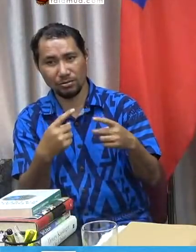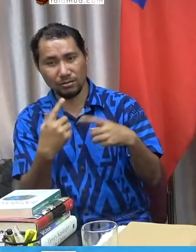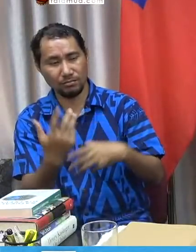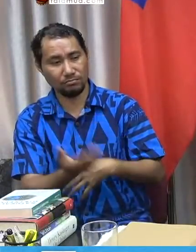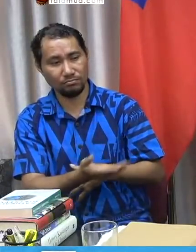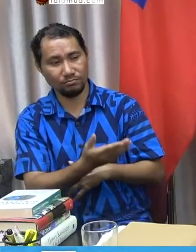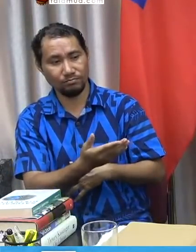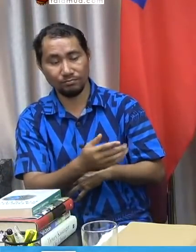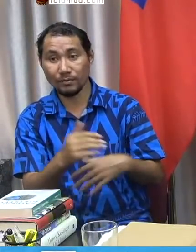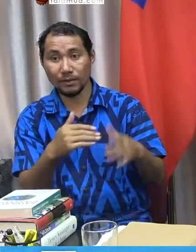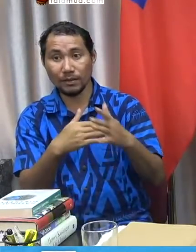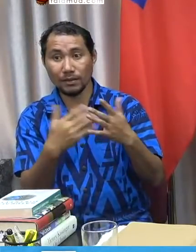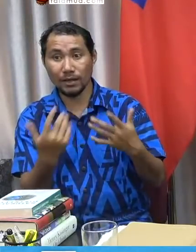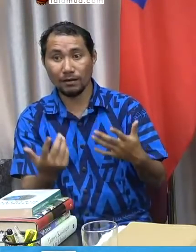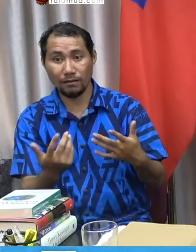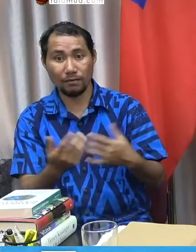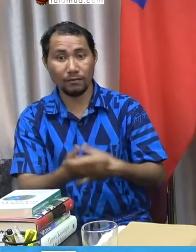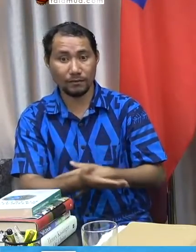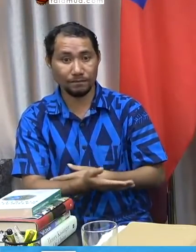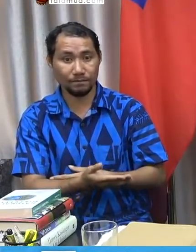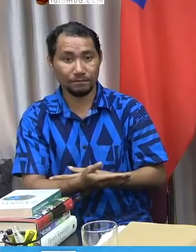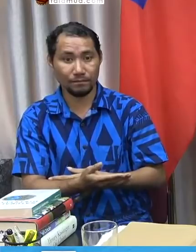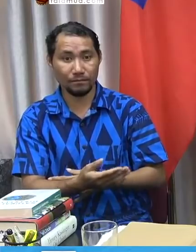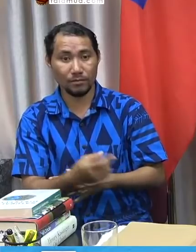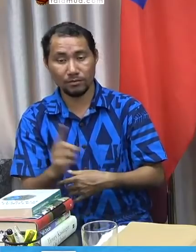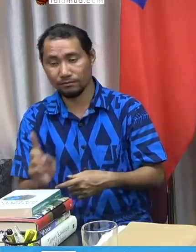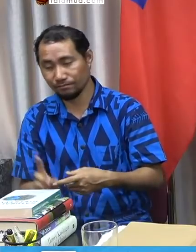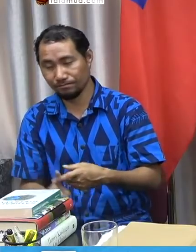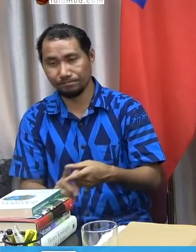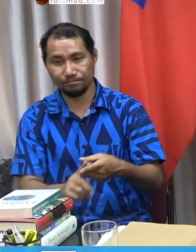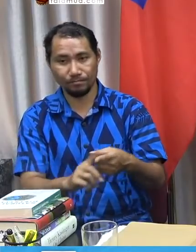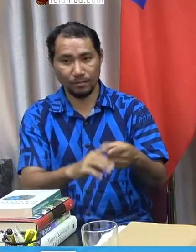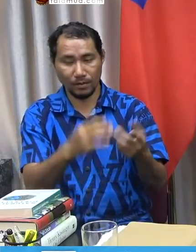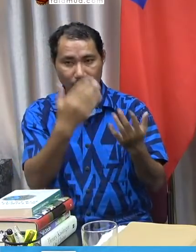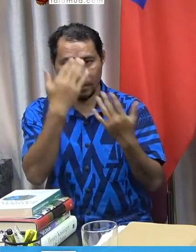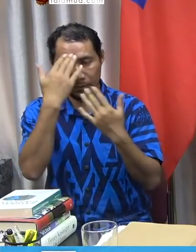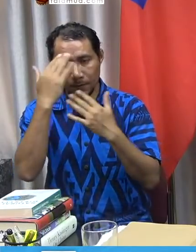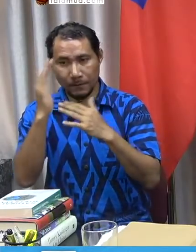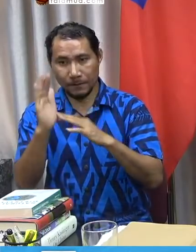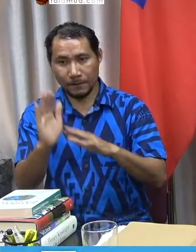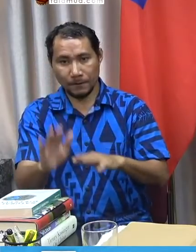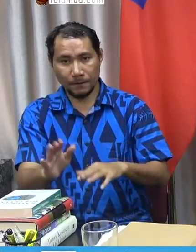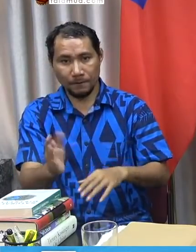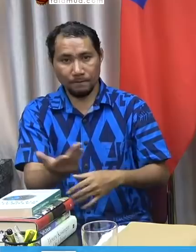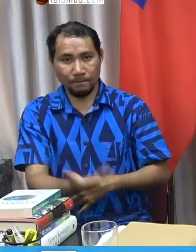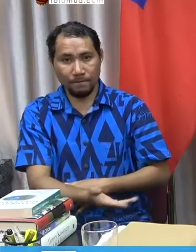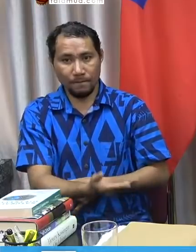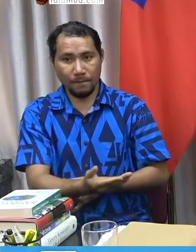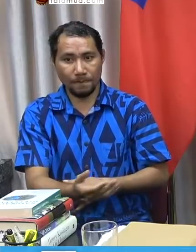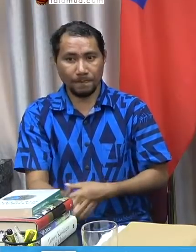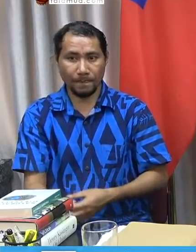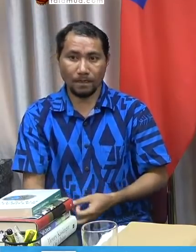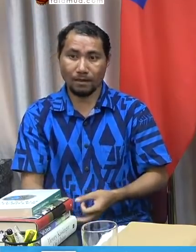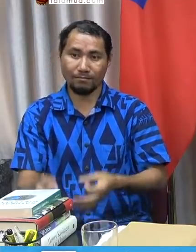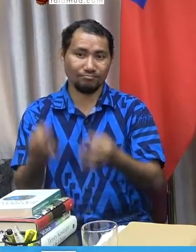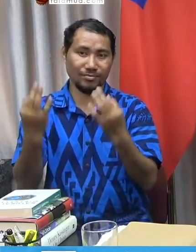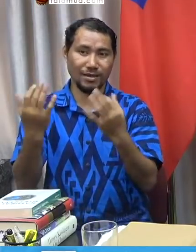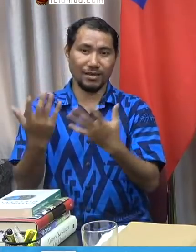ia o la ua solo le lava tau le mai ele ia iani ni una